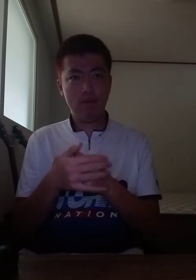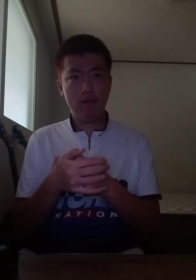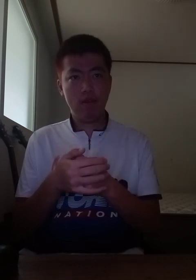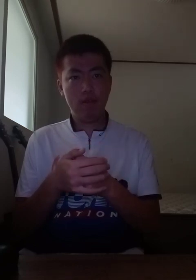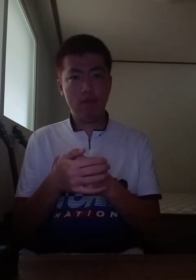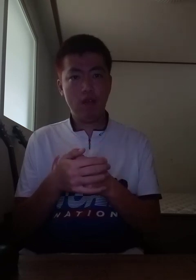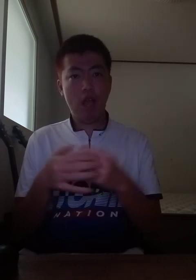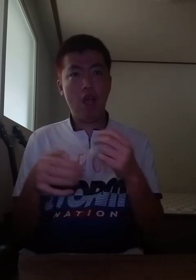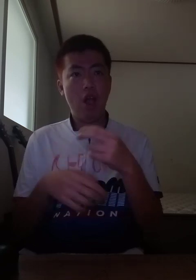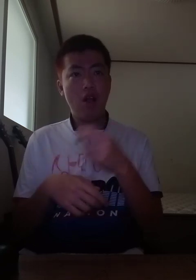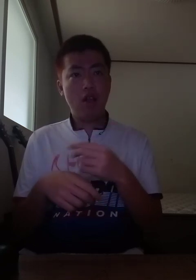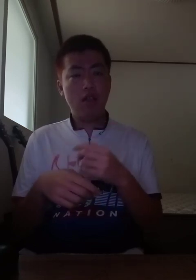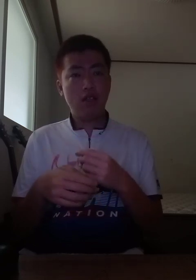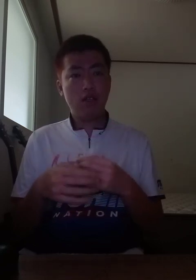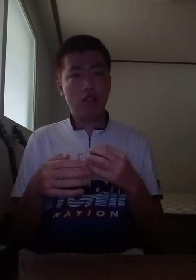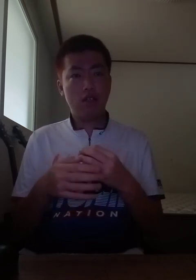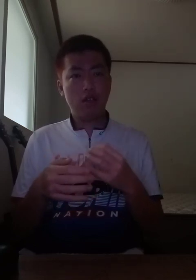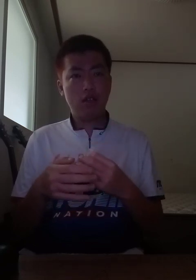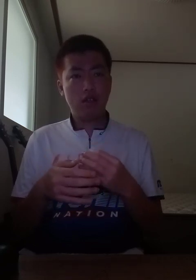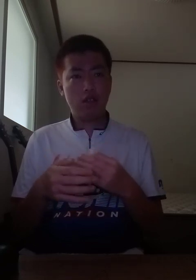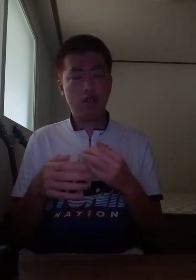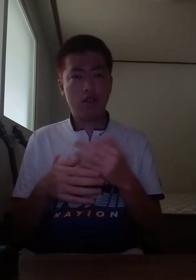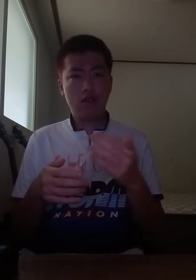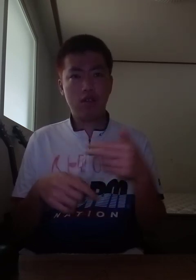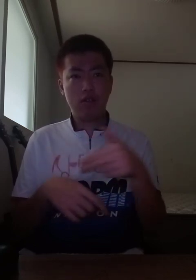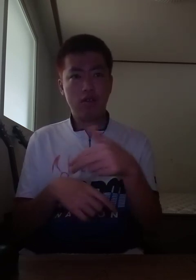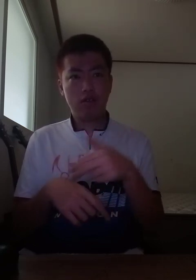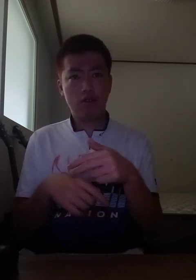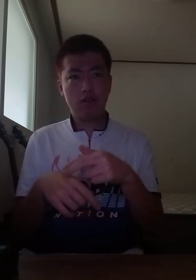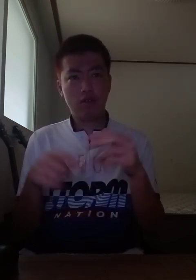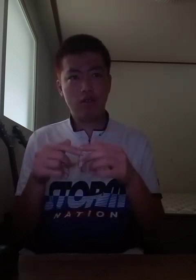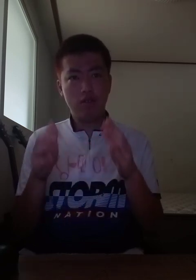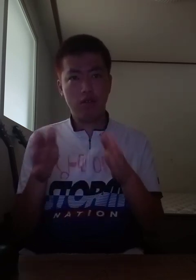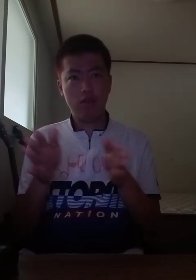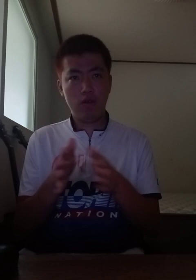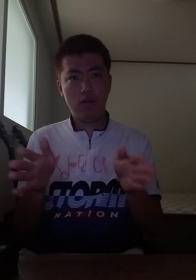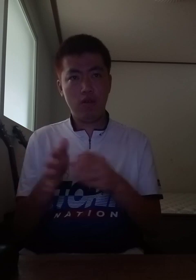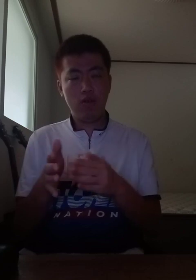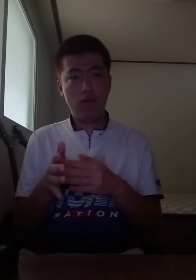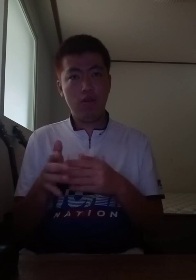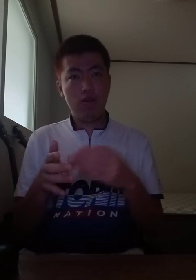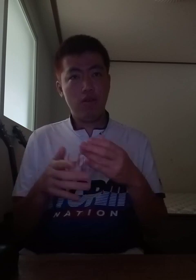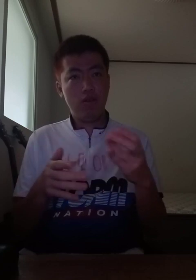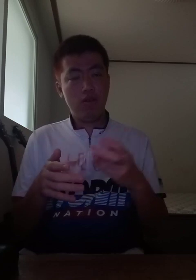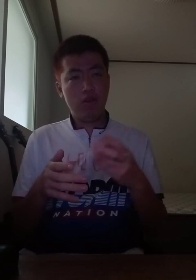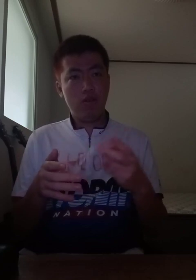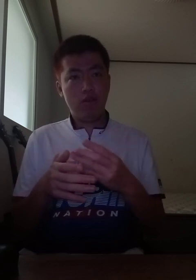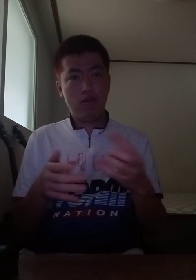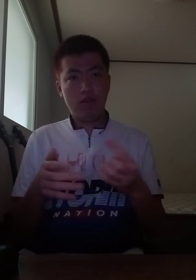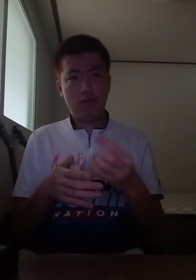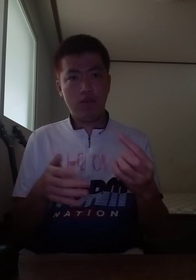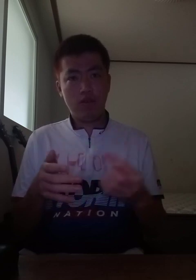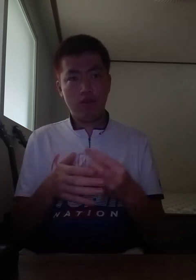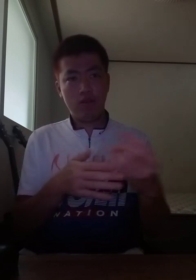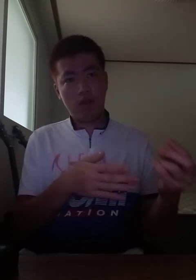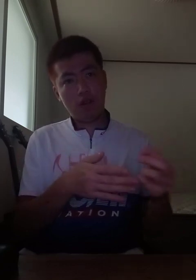이곳 환승센터에는 수원 시내를 오가는 버스들이 주로 서고요. 이곳에서 내려 서울이나 안산 등 다른 지역으로 가려면